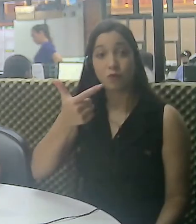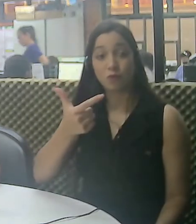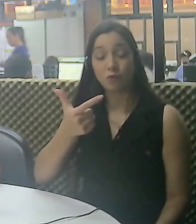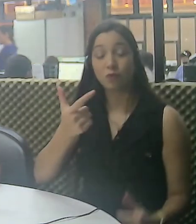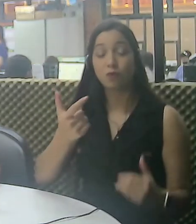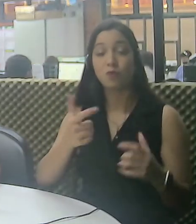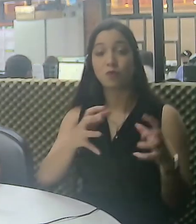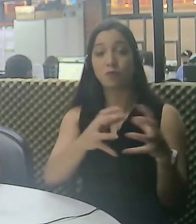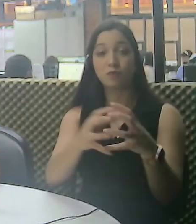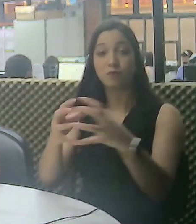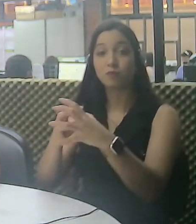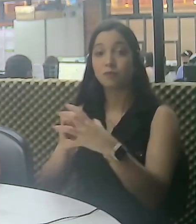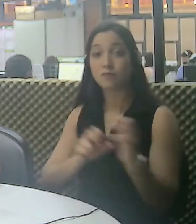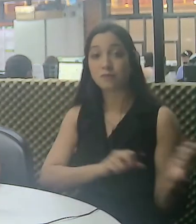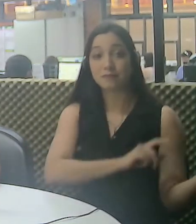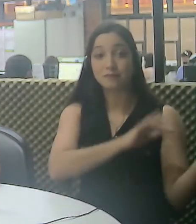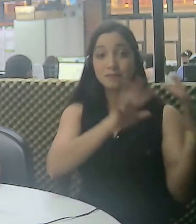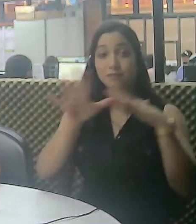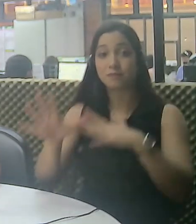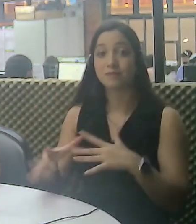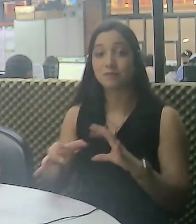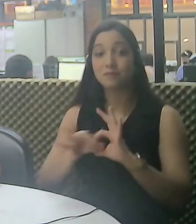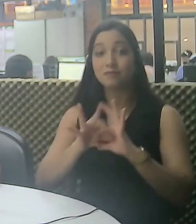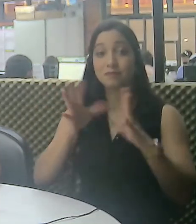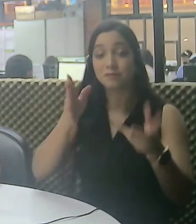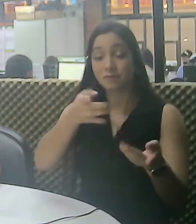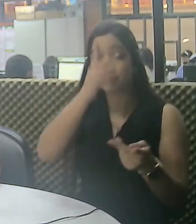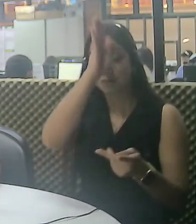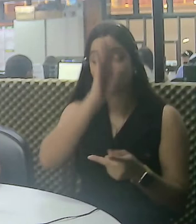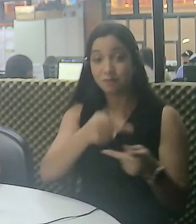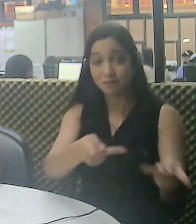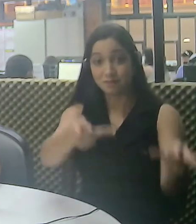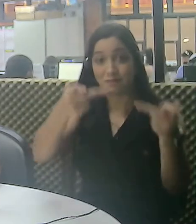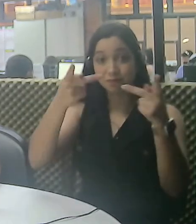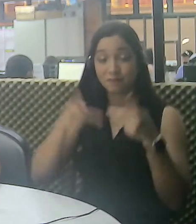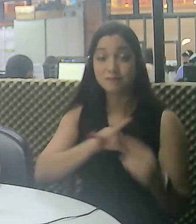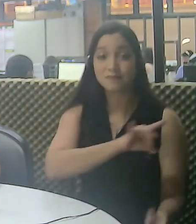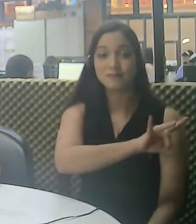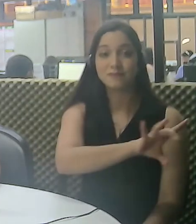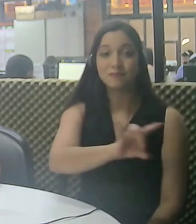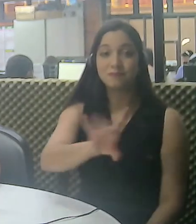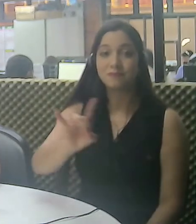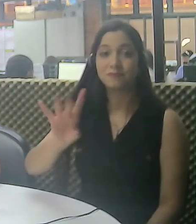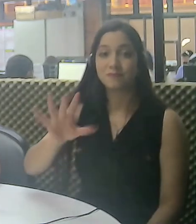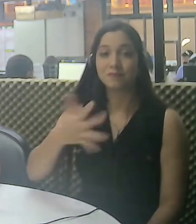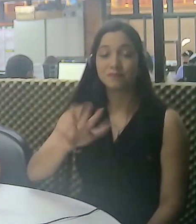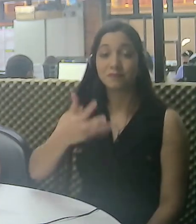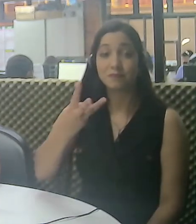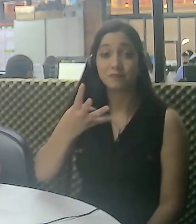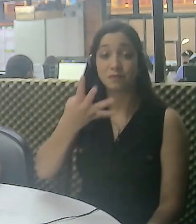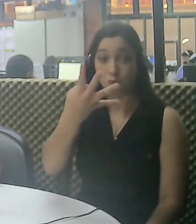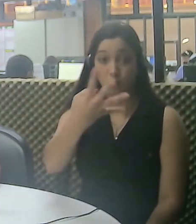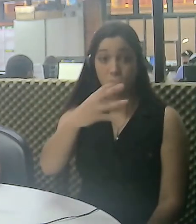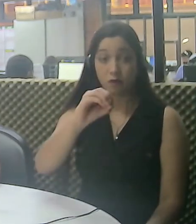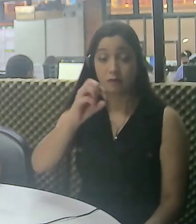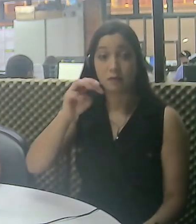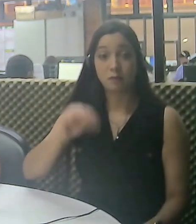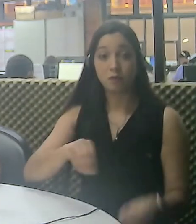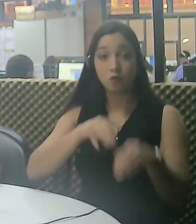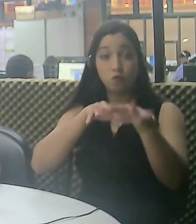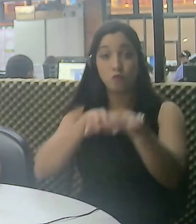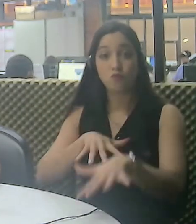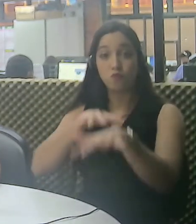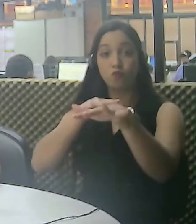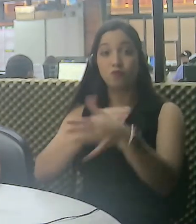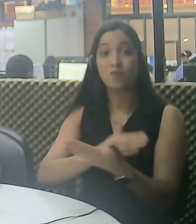confirmadas. A celebração é aberta ao público. A previsão é de que cada companhia utilize cerca de 40 minutos para o seu percurso,